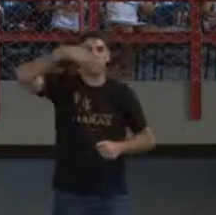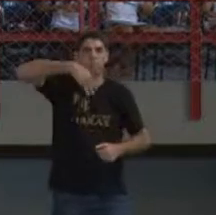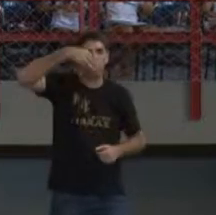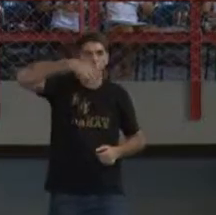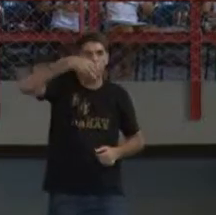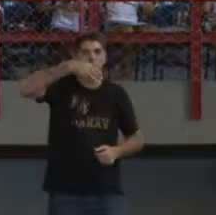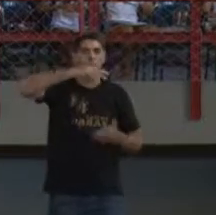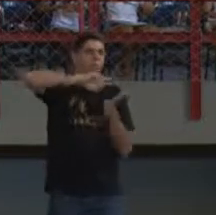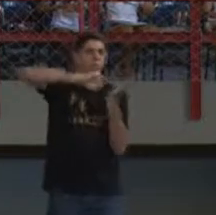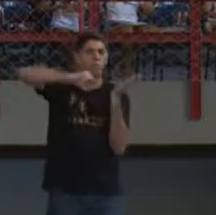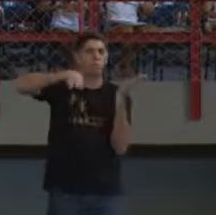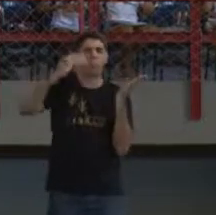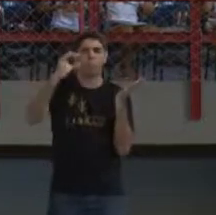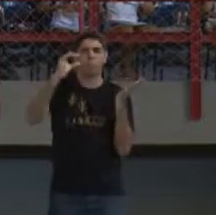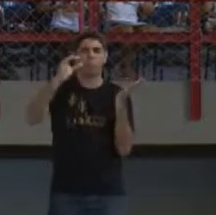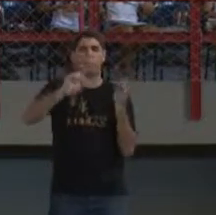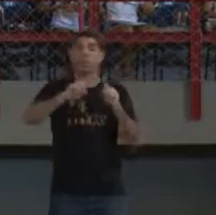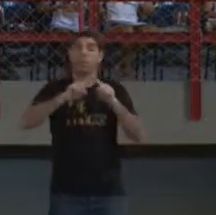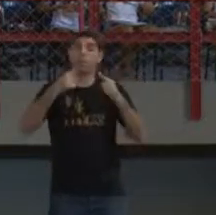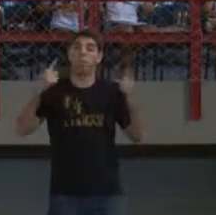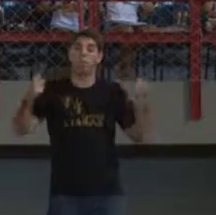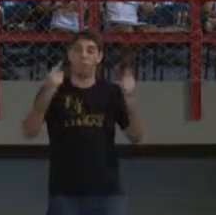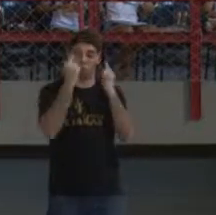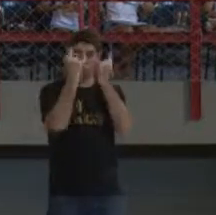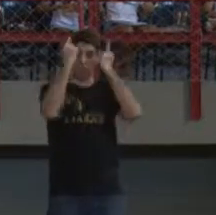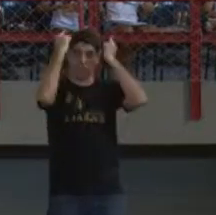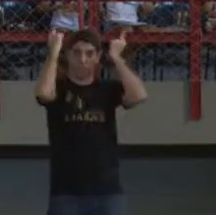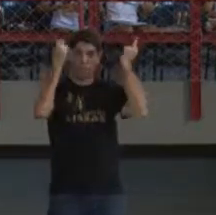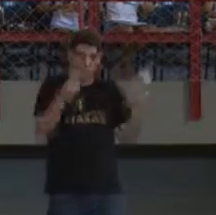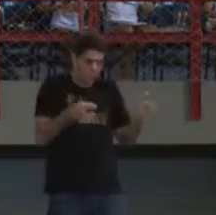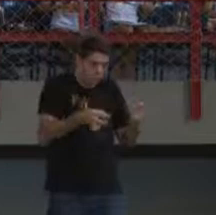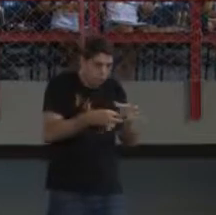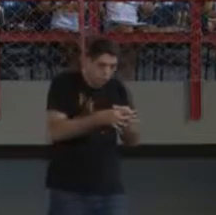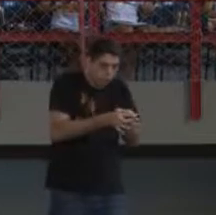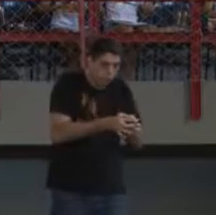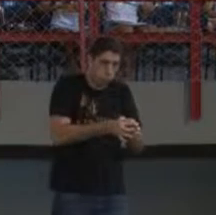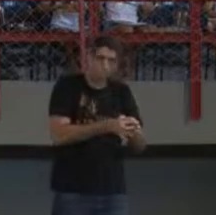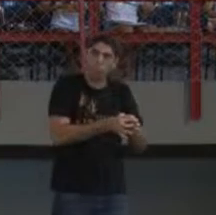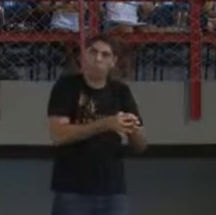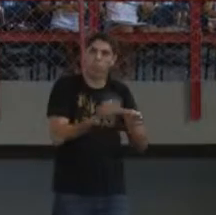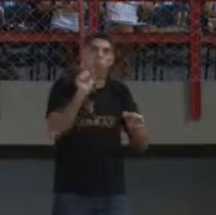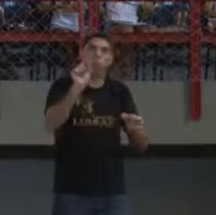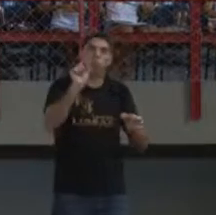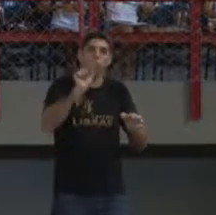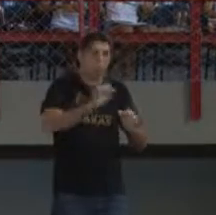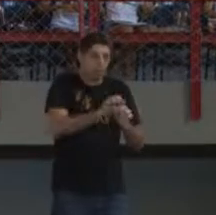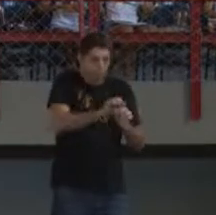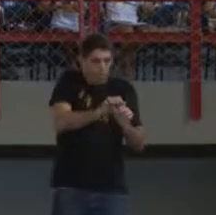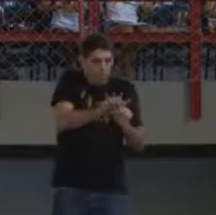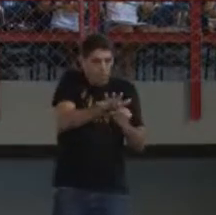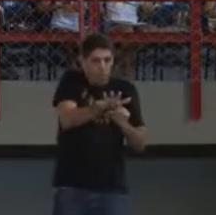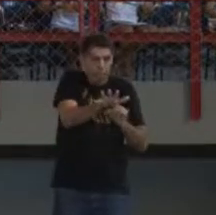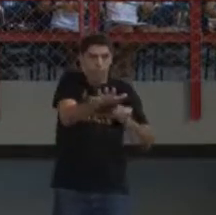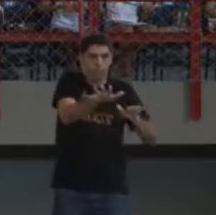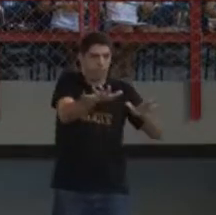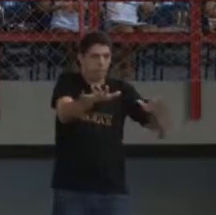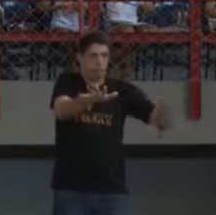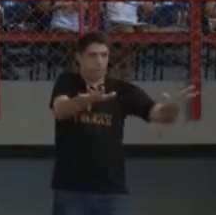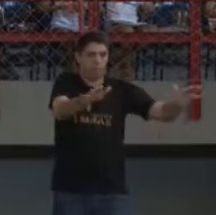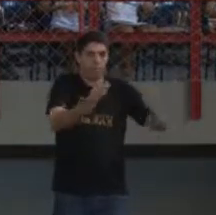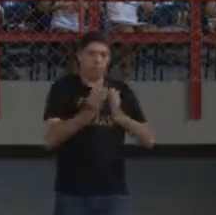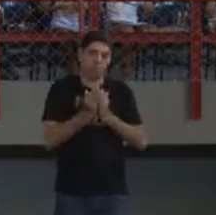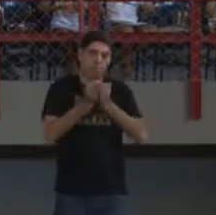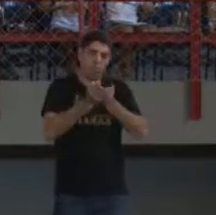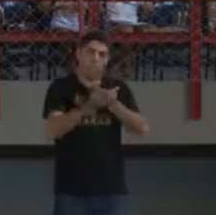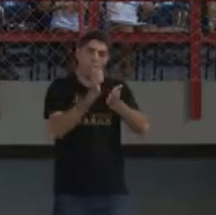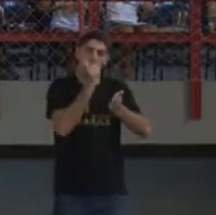pequenos e eles estão invadindo o mar através do comércio. O que é que vai acontecer? O natural: